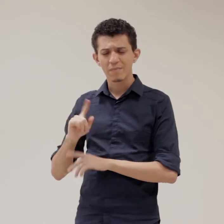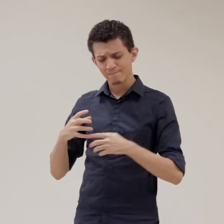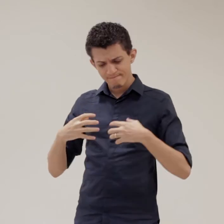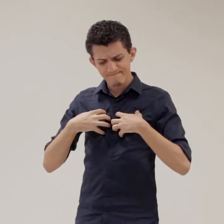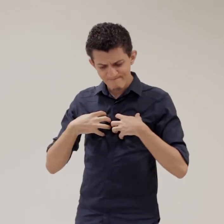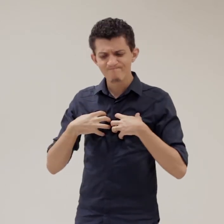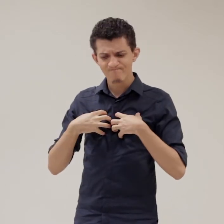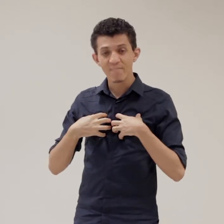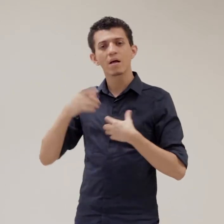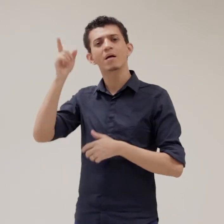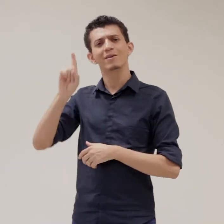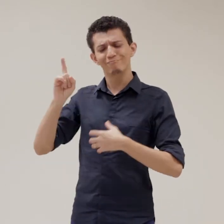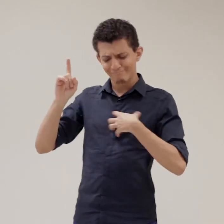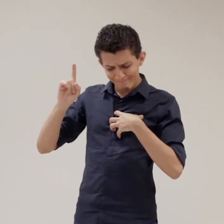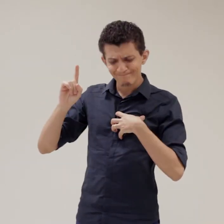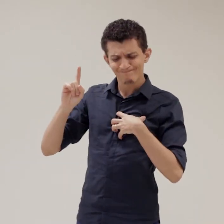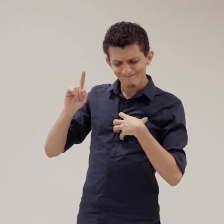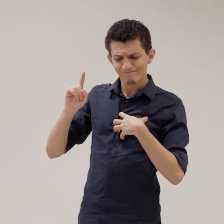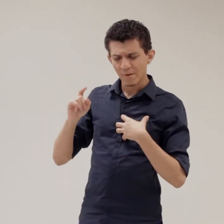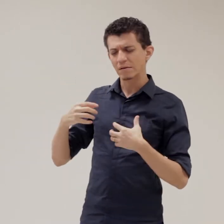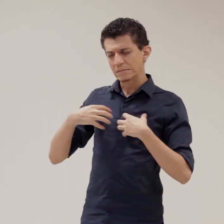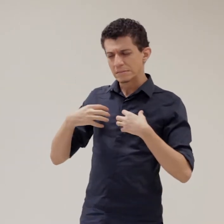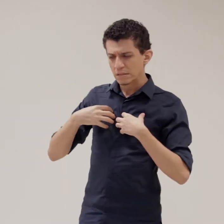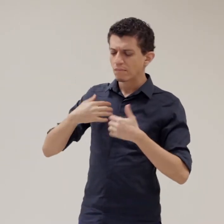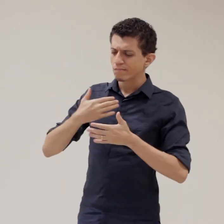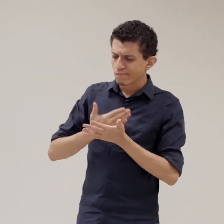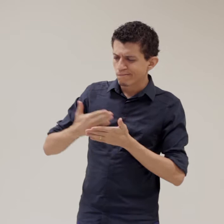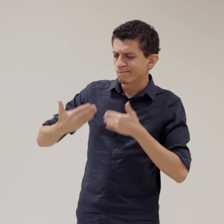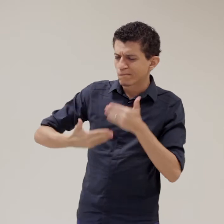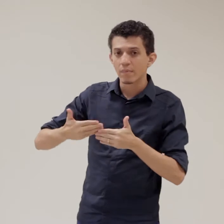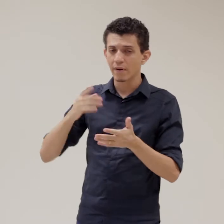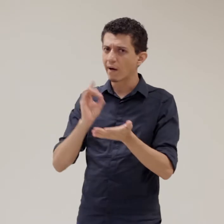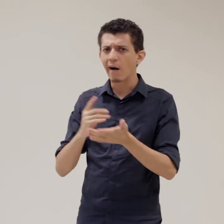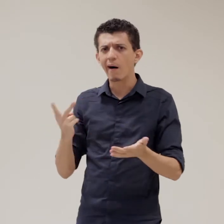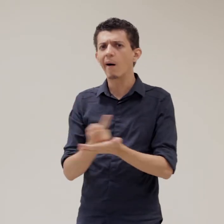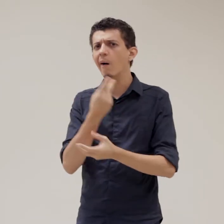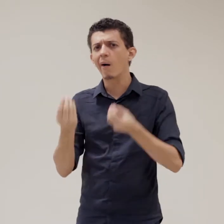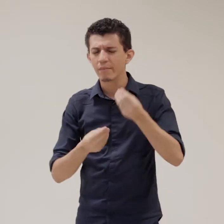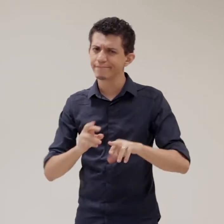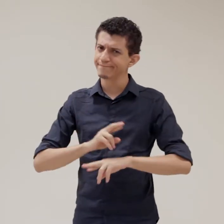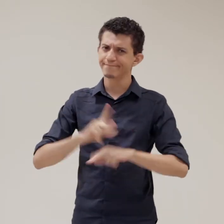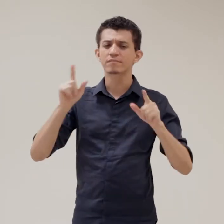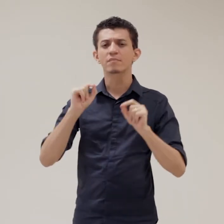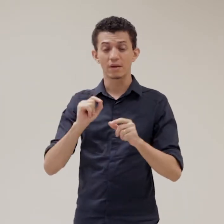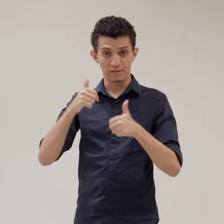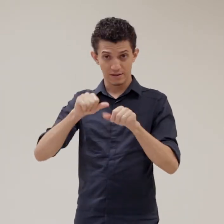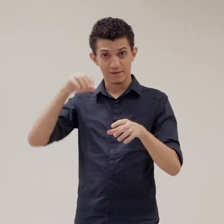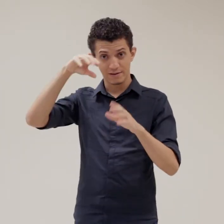sentiu um direcionamento divino para esse tipo de ministério a partir de uma situação prosaica. Na Santa Ceia, naquela hora de